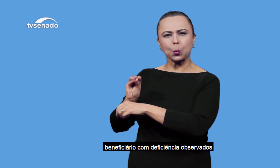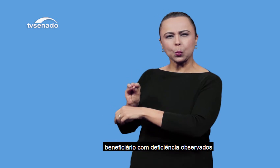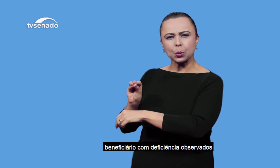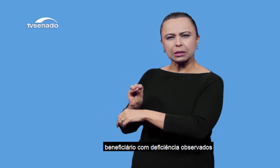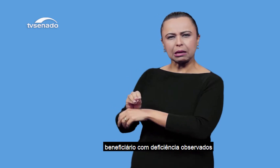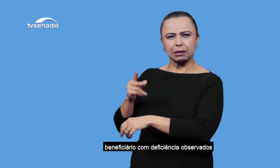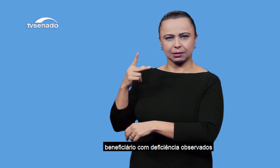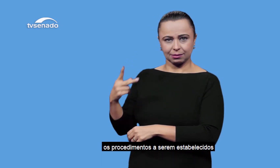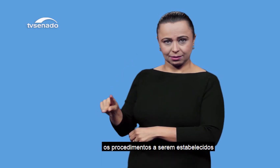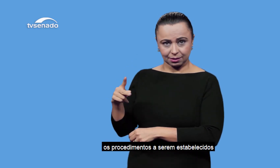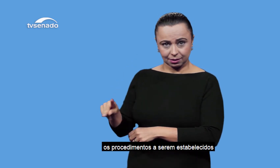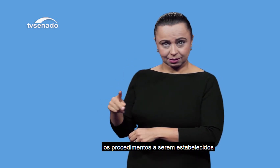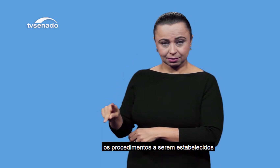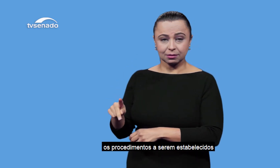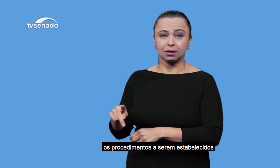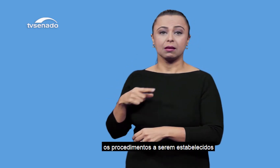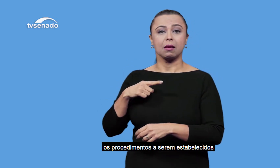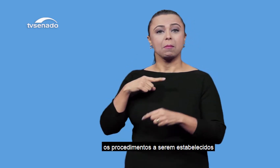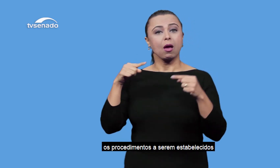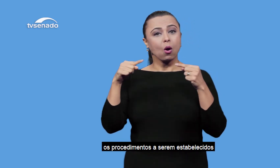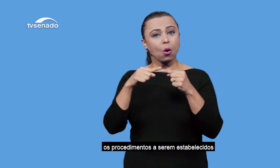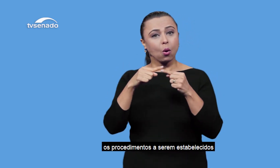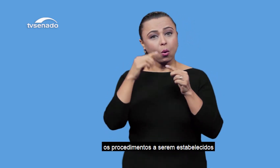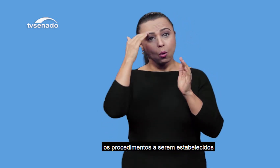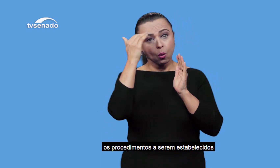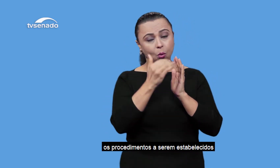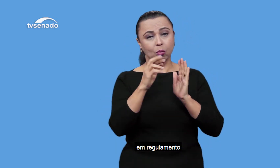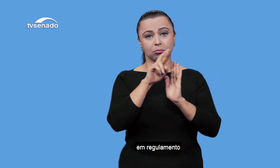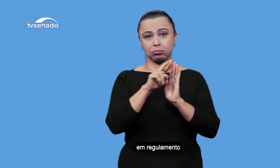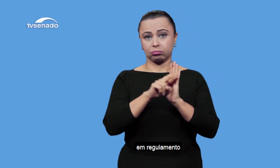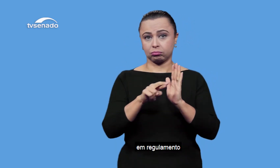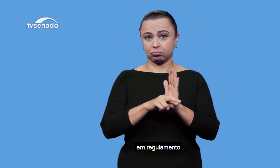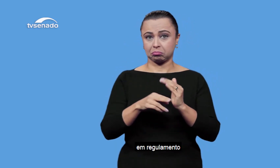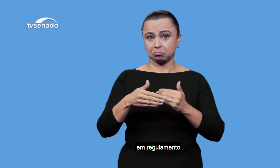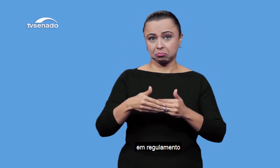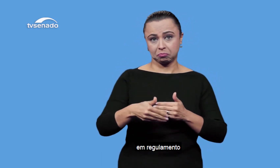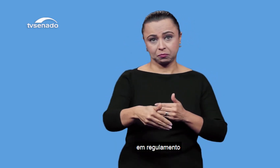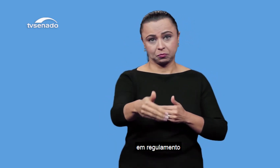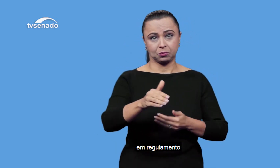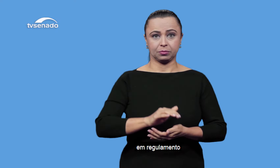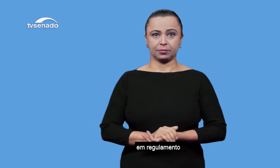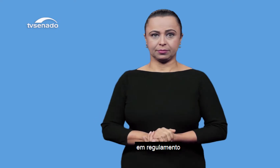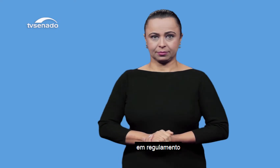observados os procedimentos a serem estabelecidos em regulamento